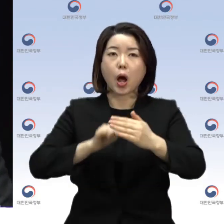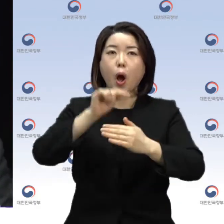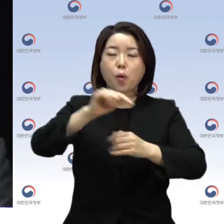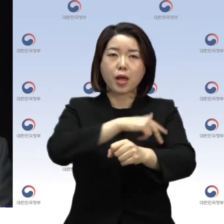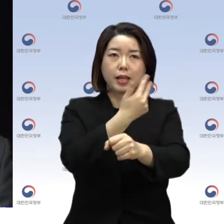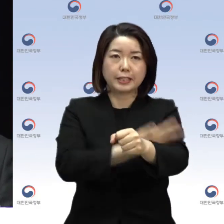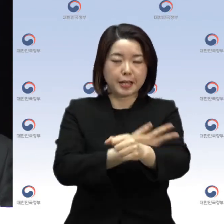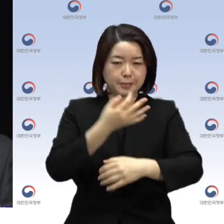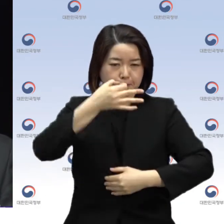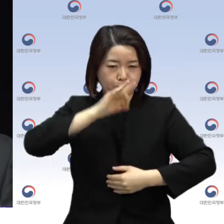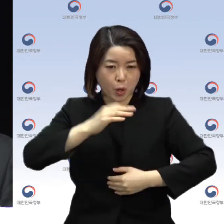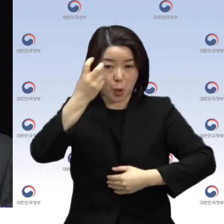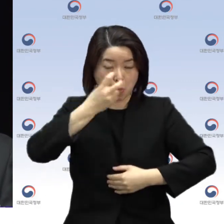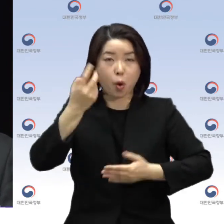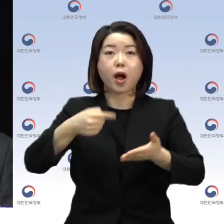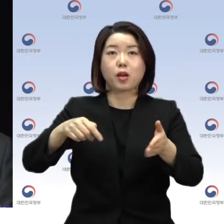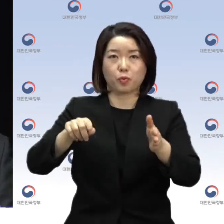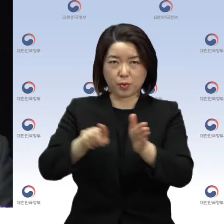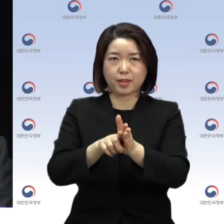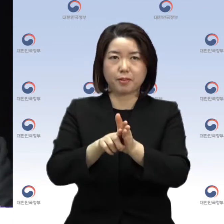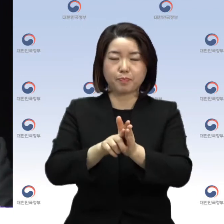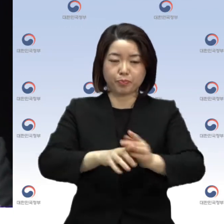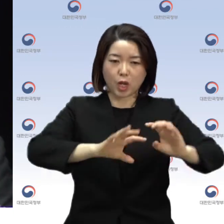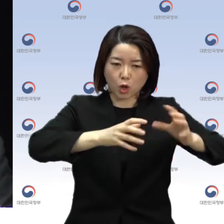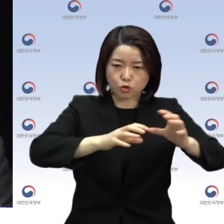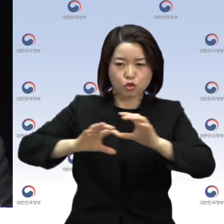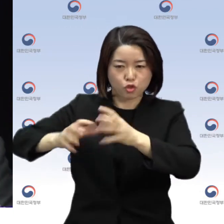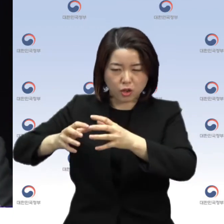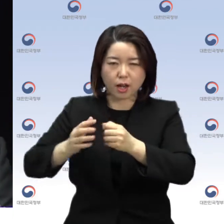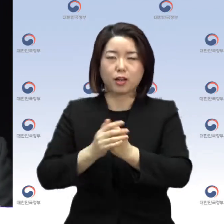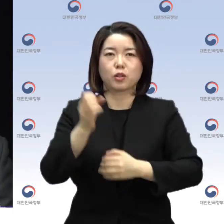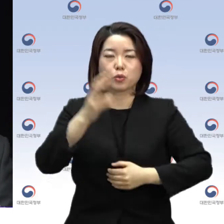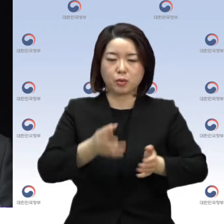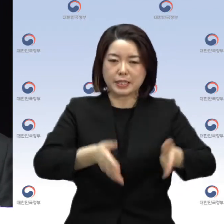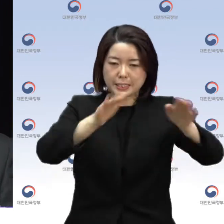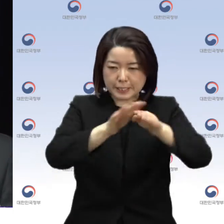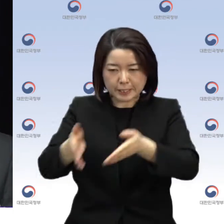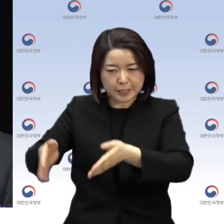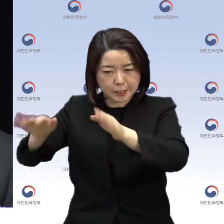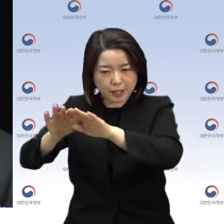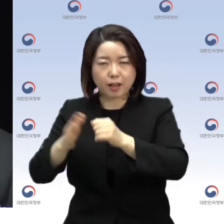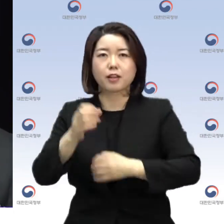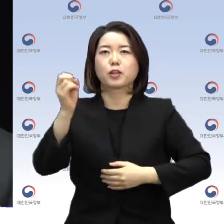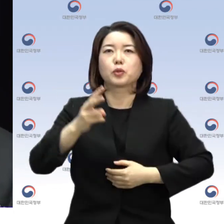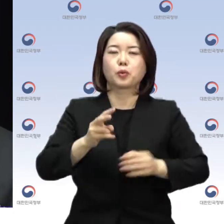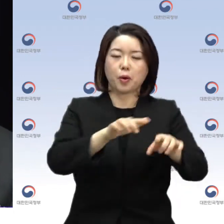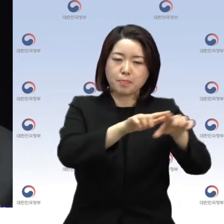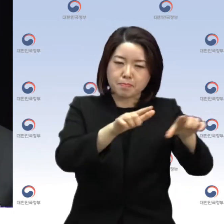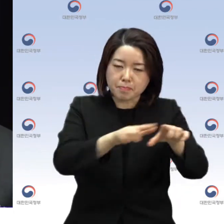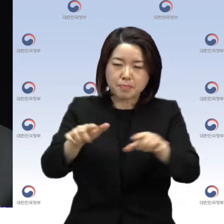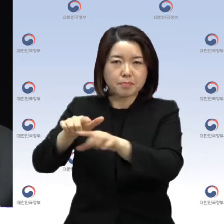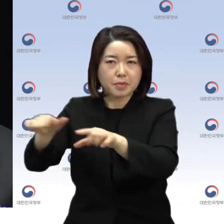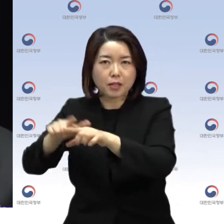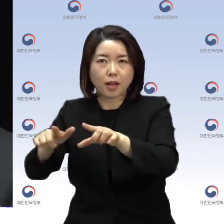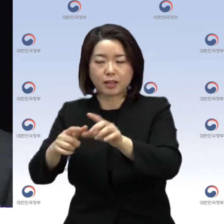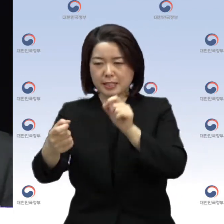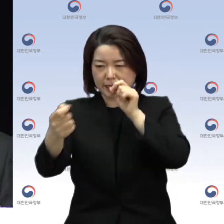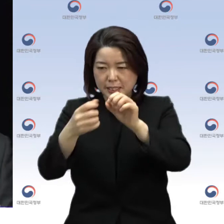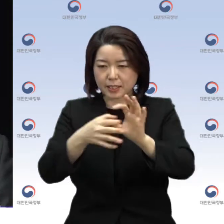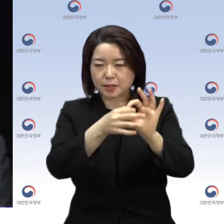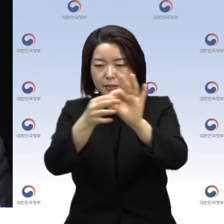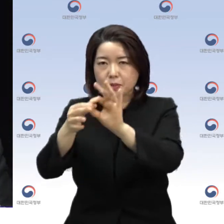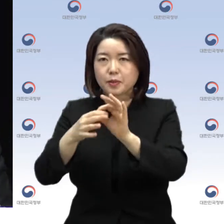해외에서의 저작권을 효과적으로 보호하기 위해서는 국가 간의 그리고 기관 간, 민간 간의 긴밀한 협력이